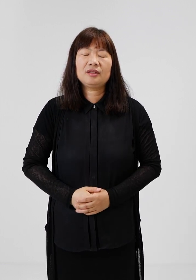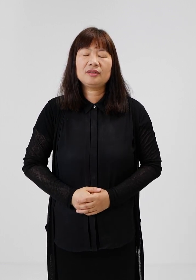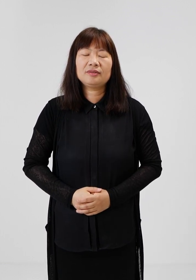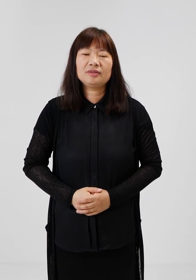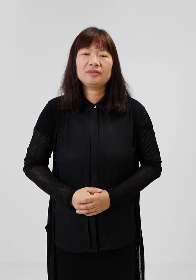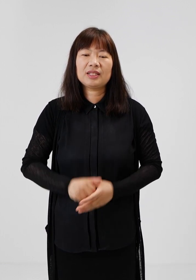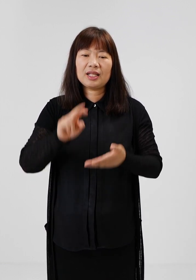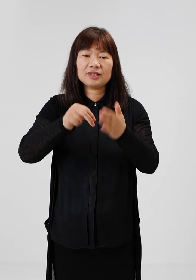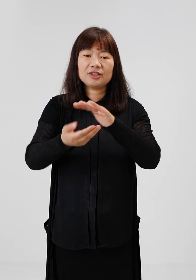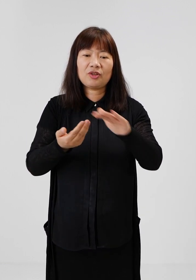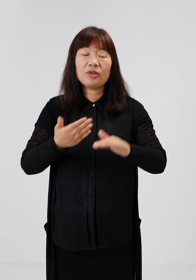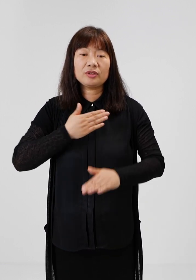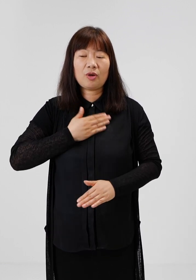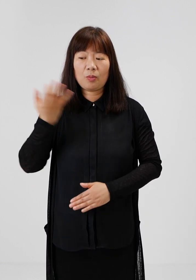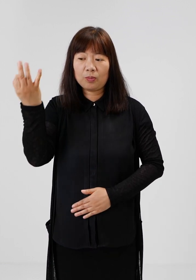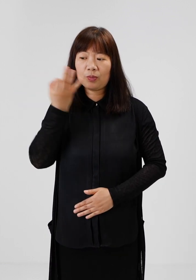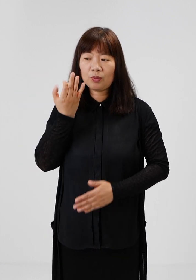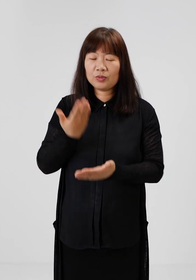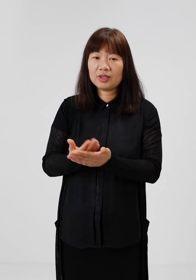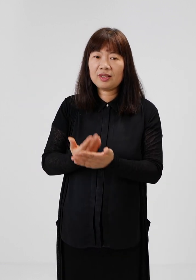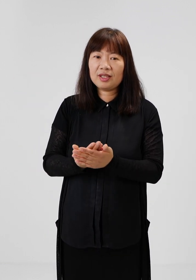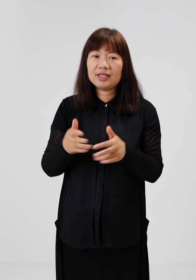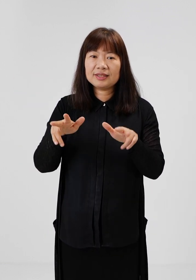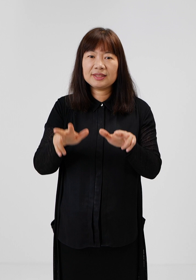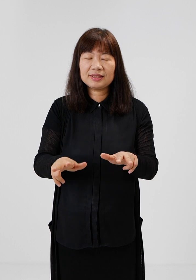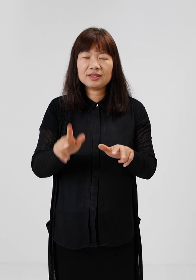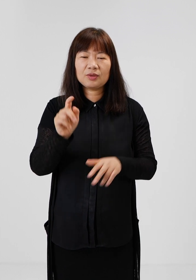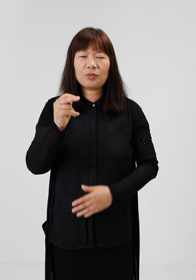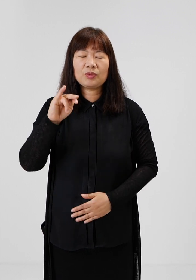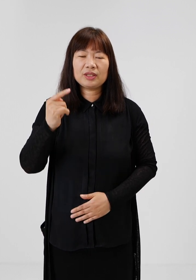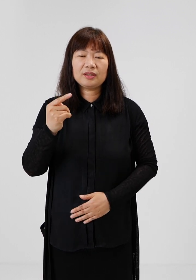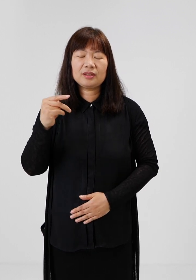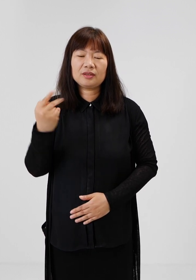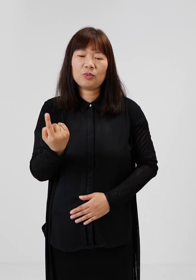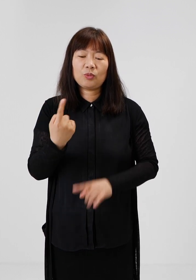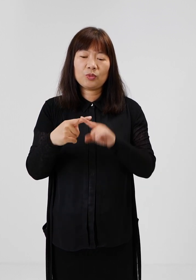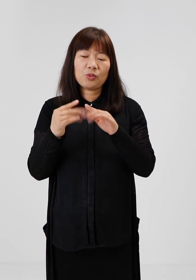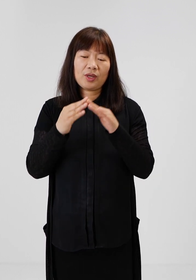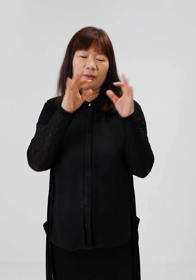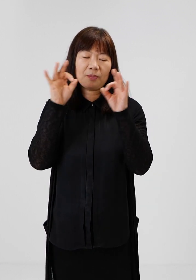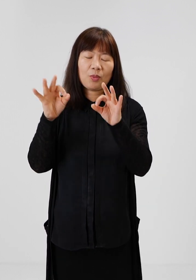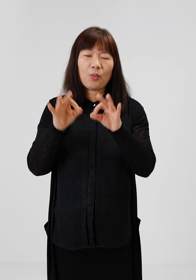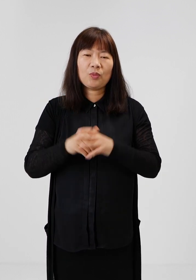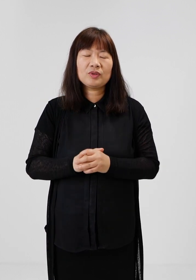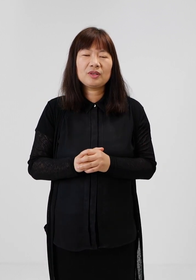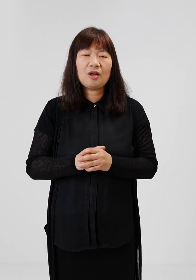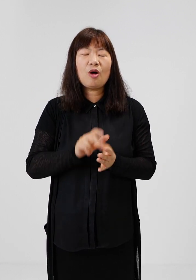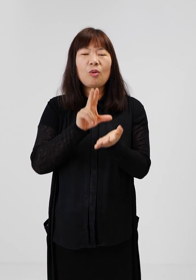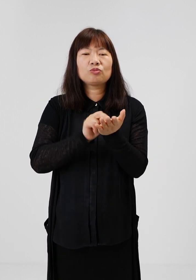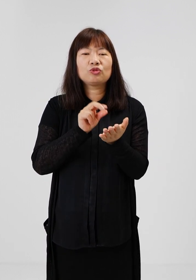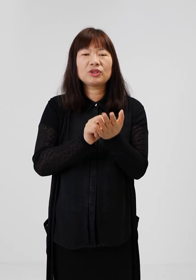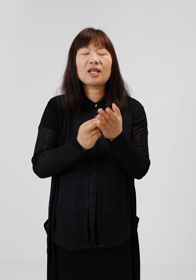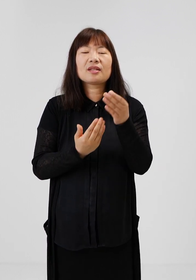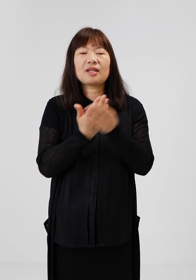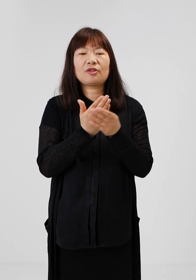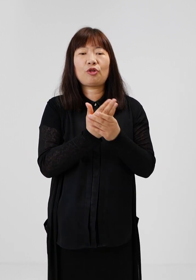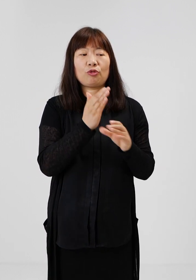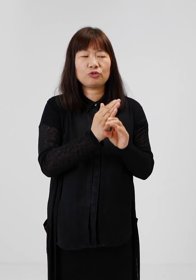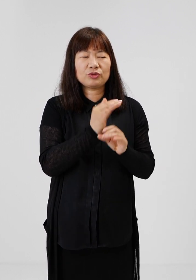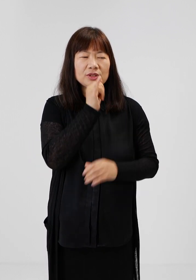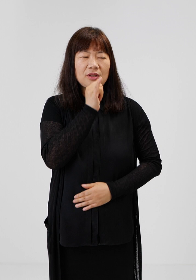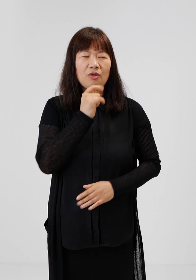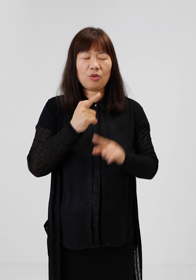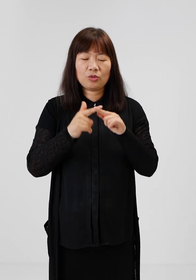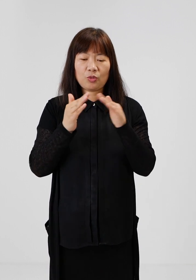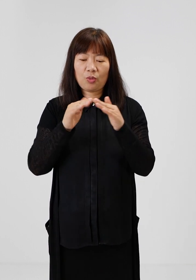자, 읽기 전에 저를 보세요. 지금 고린도 교회는 치열하게 문제가 일어났어요.